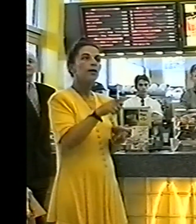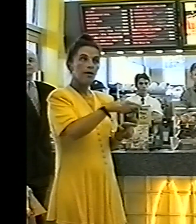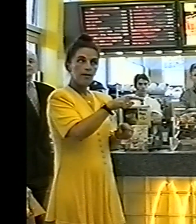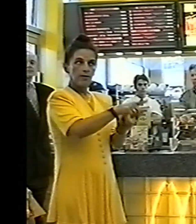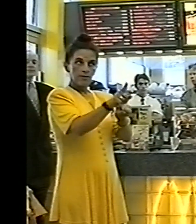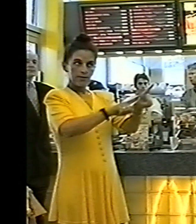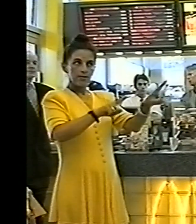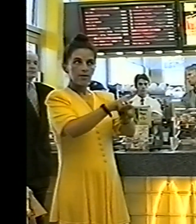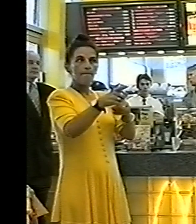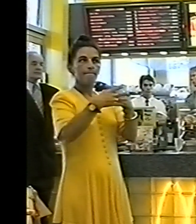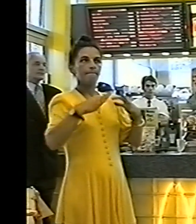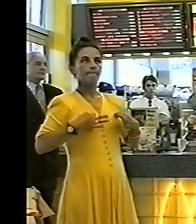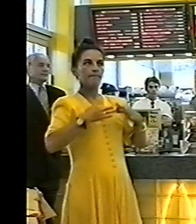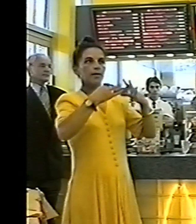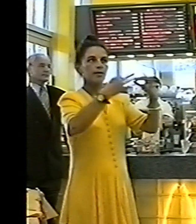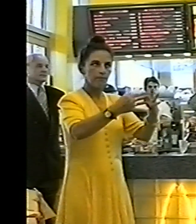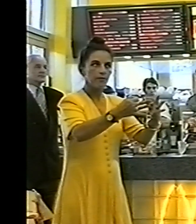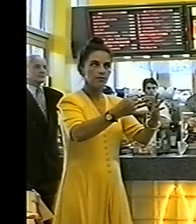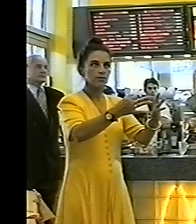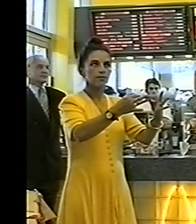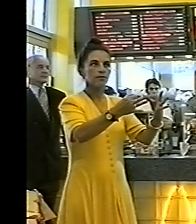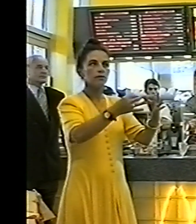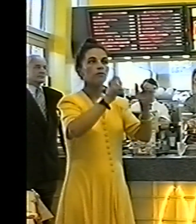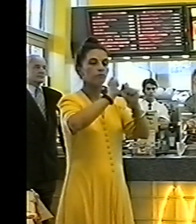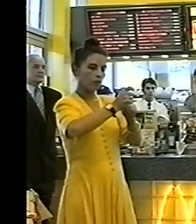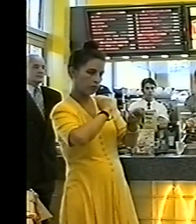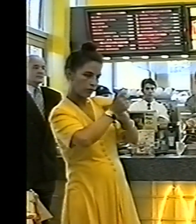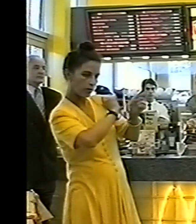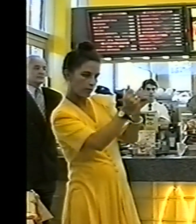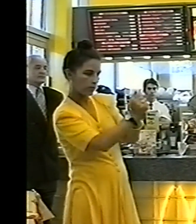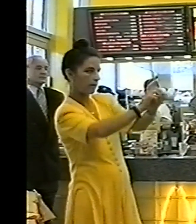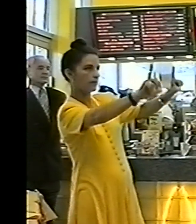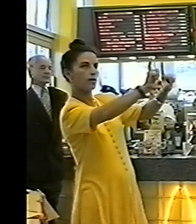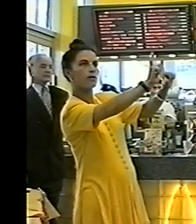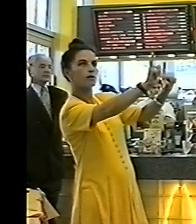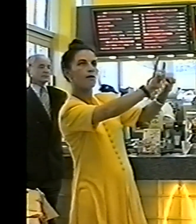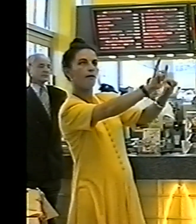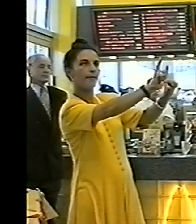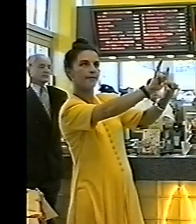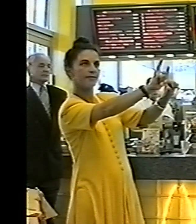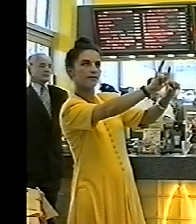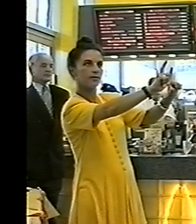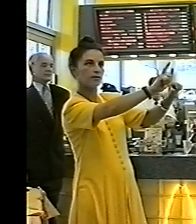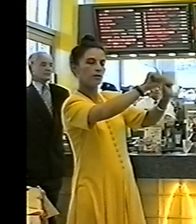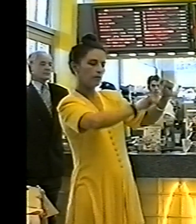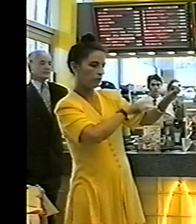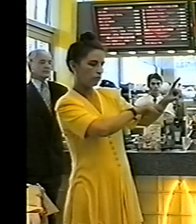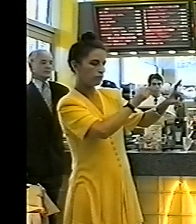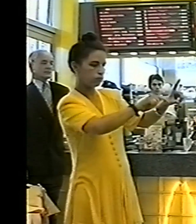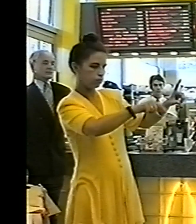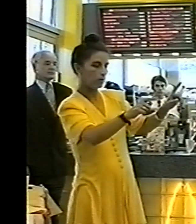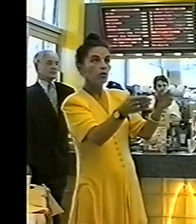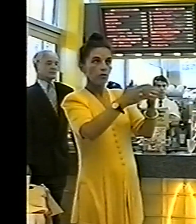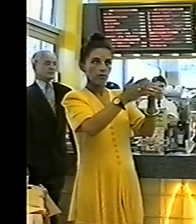système indépendant, interactif, où on dialogue avec l'écran tactile qui se trouve à côté des colonnes à